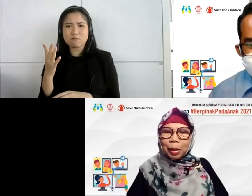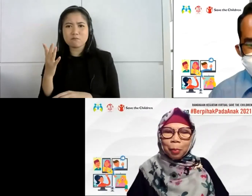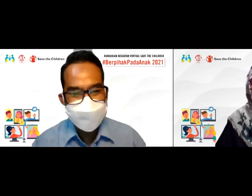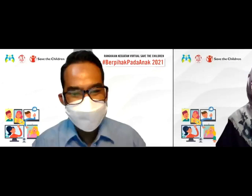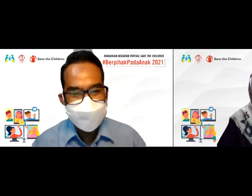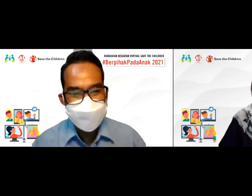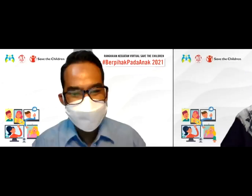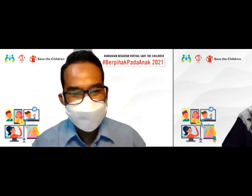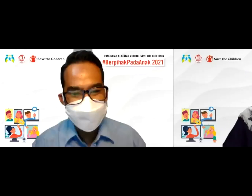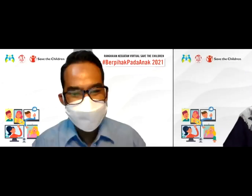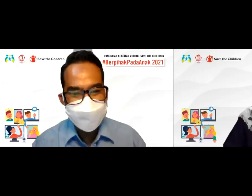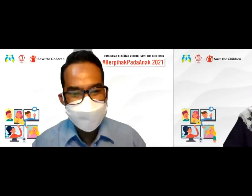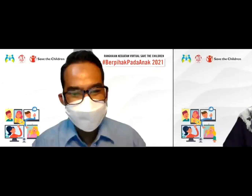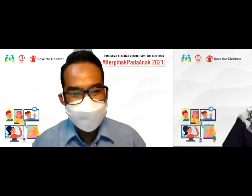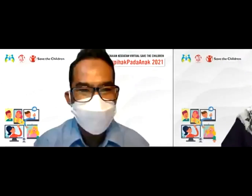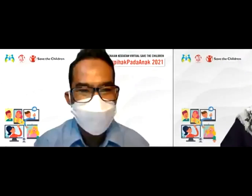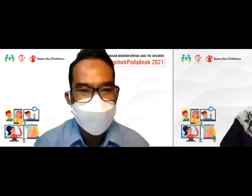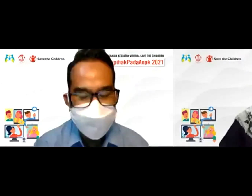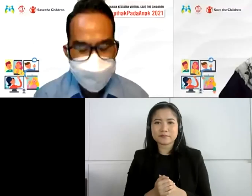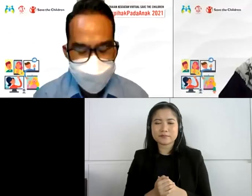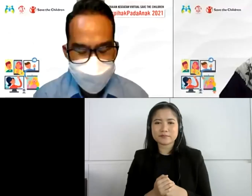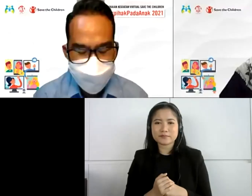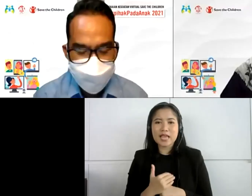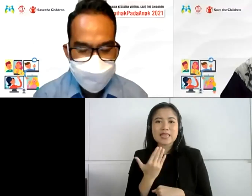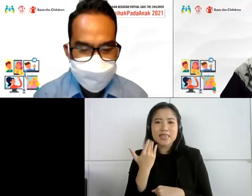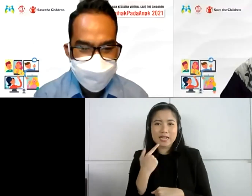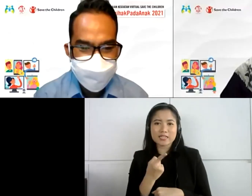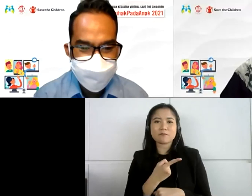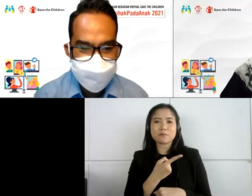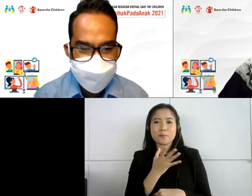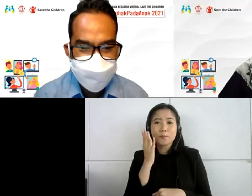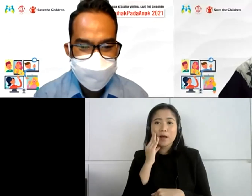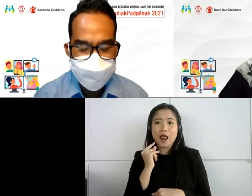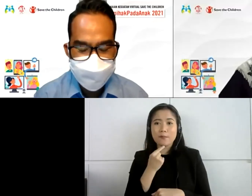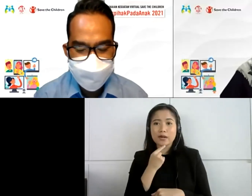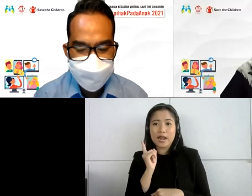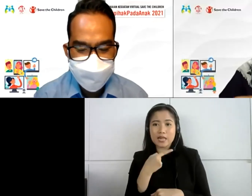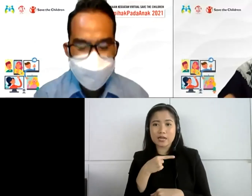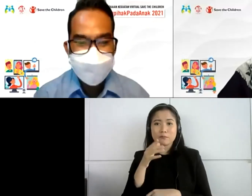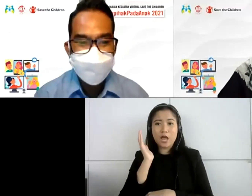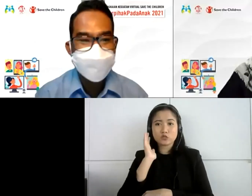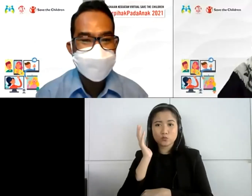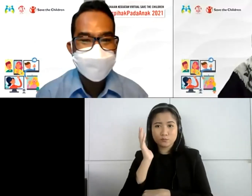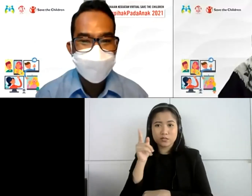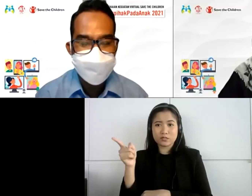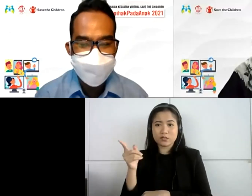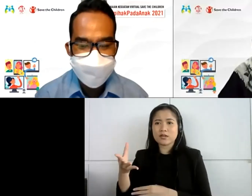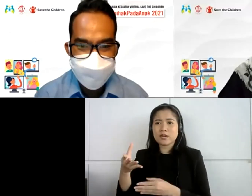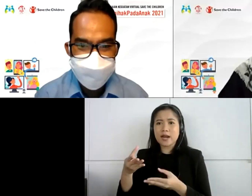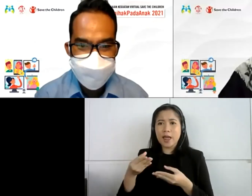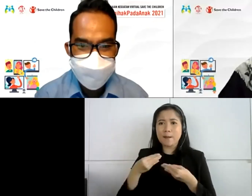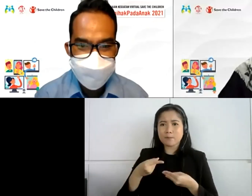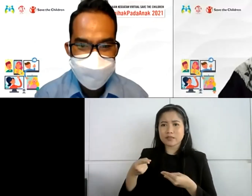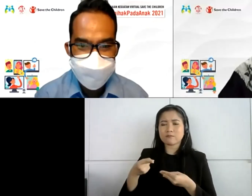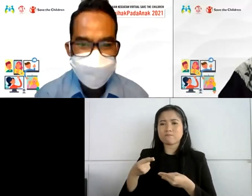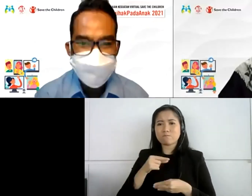Secara garis besar tadi sudah disampaikan beberapa pengalaman dari beberapa stakeholder-nya yang mendapatkan manfaat dari program Save the